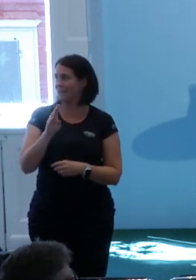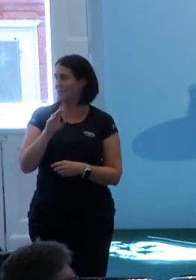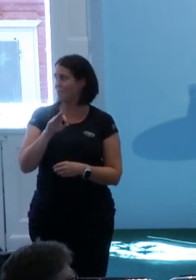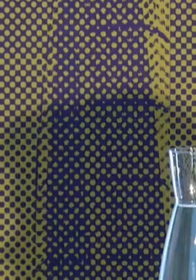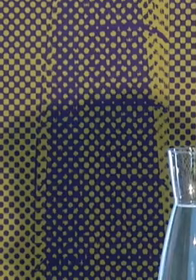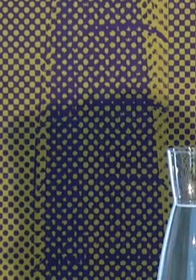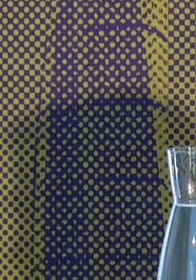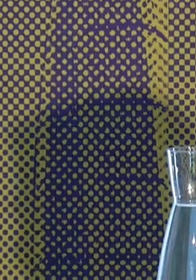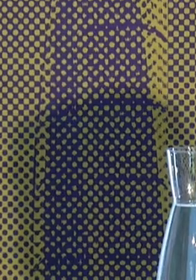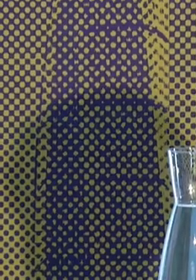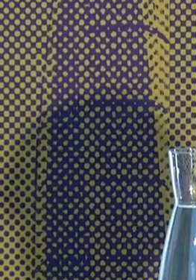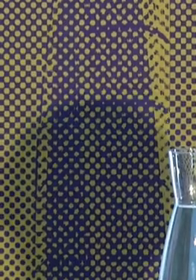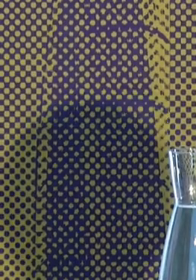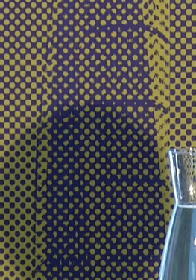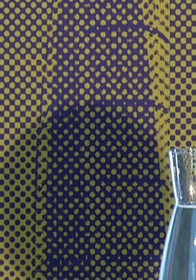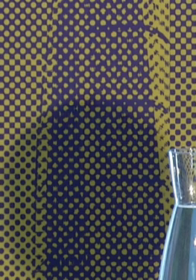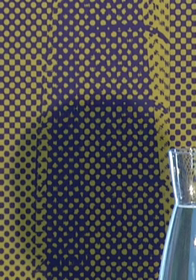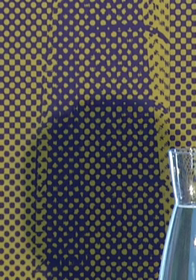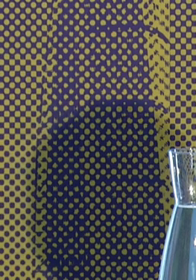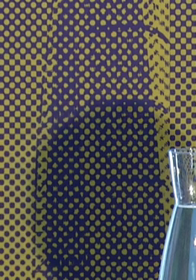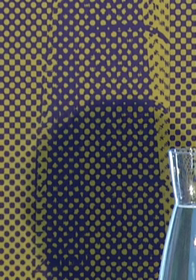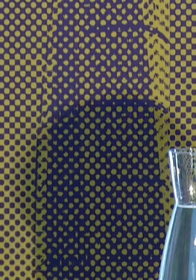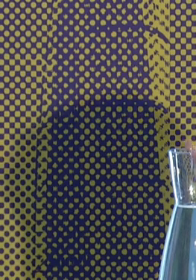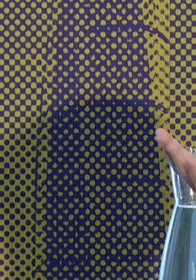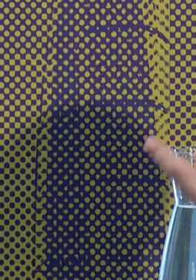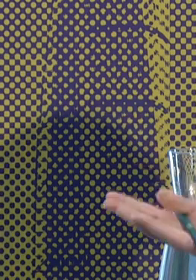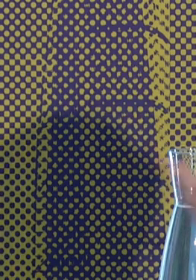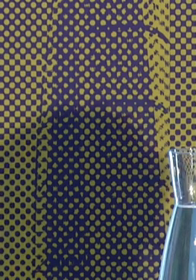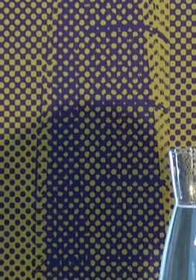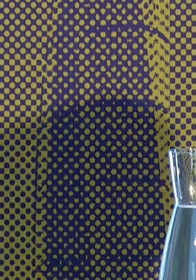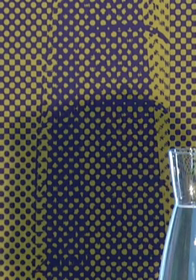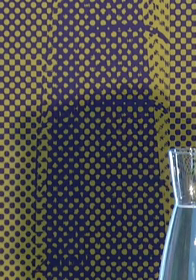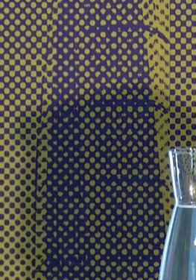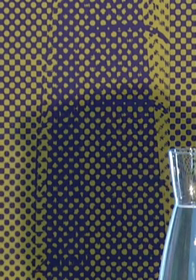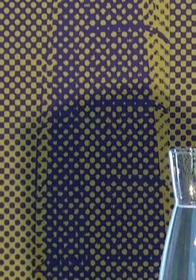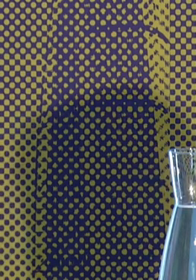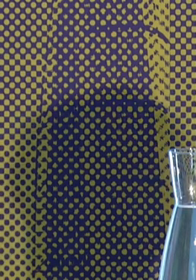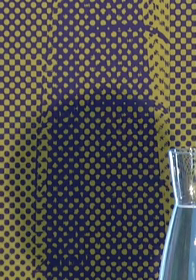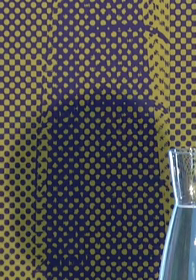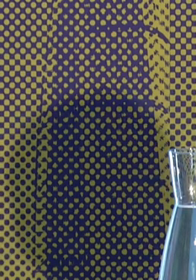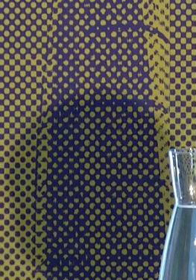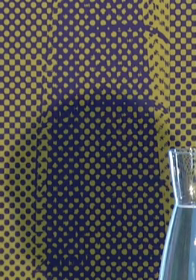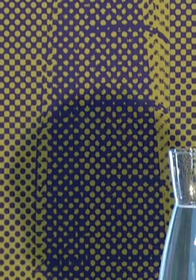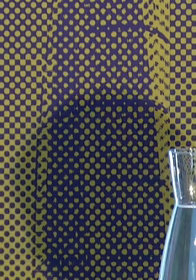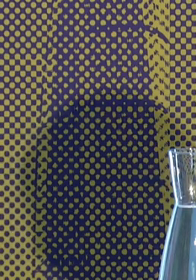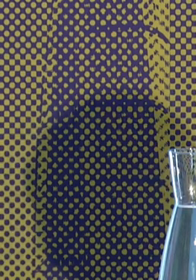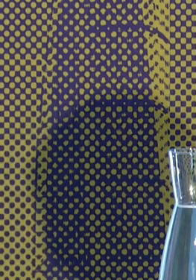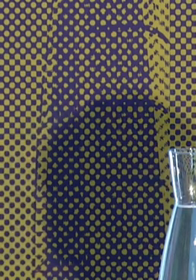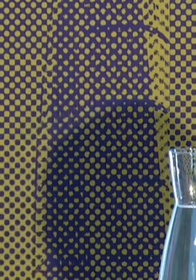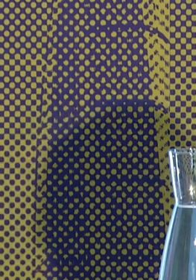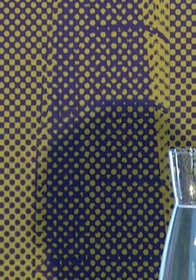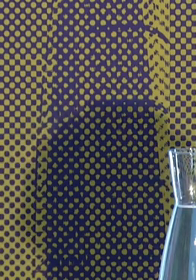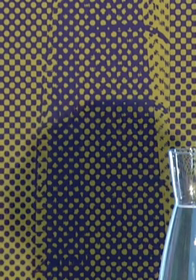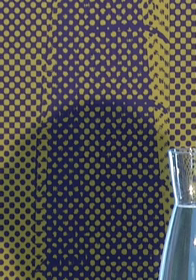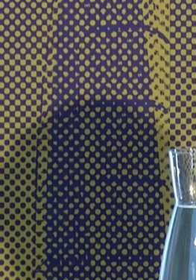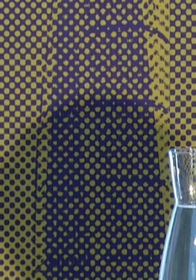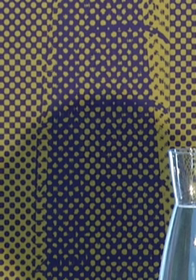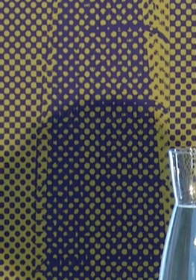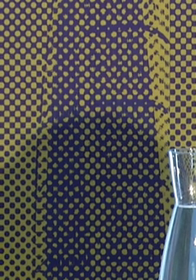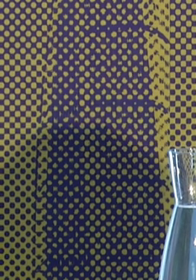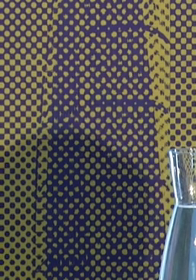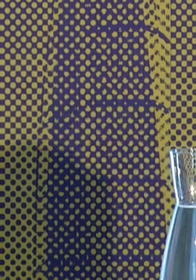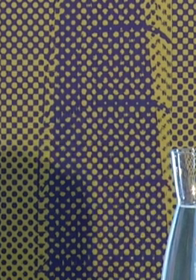först säga att det här seminariet det filmas, det dokumenteras och det sänds. Och jag hoppas att ingen har någonting emot detta.